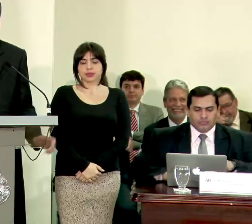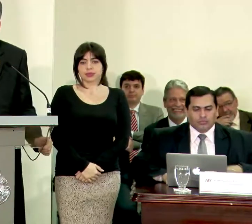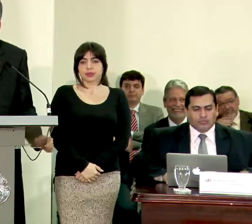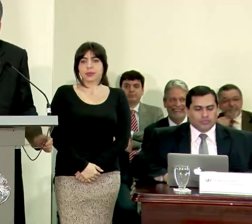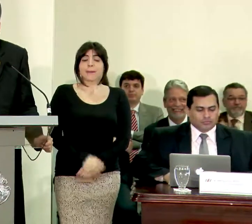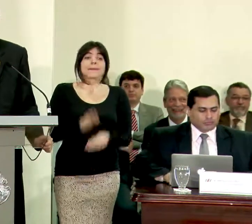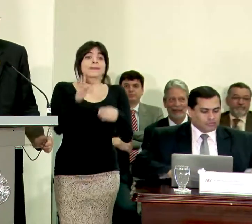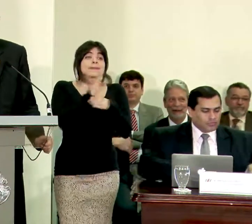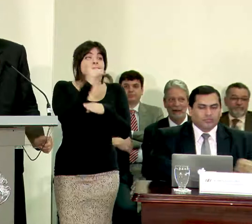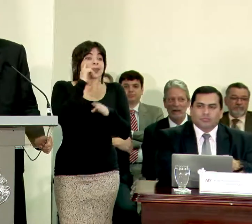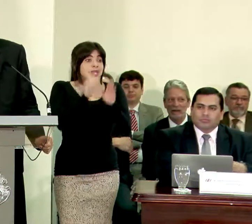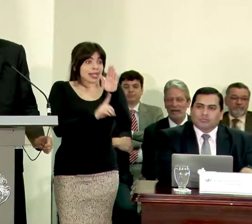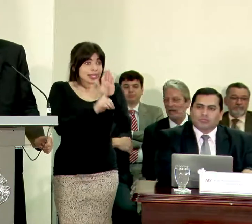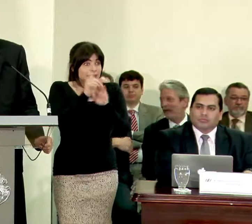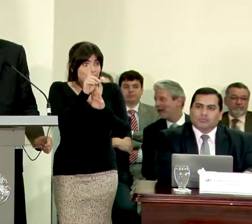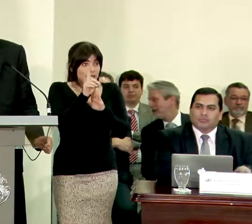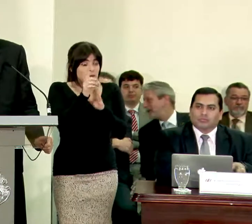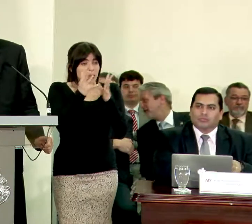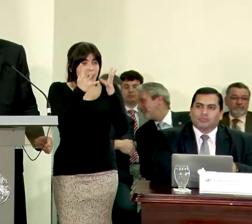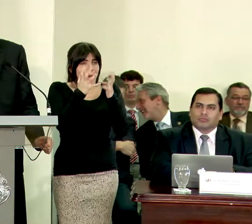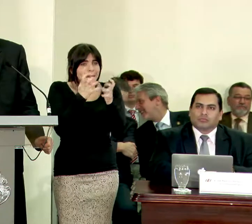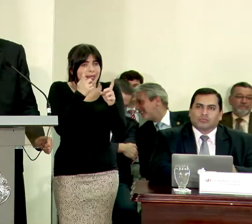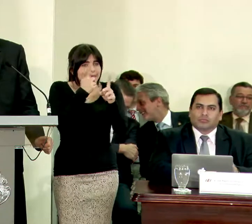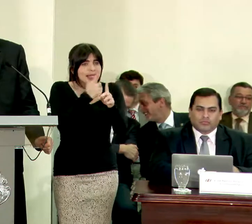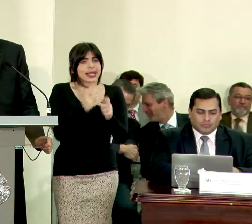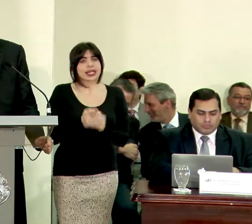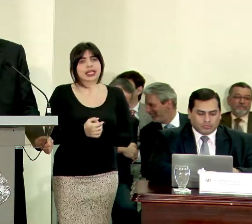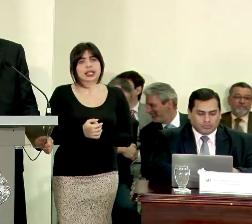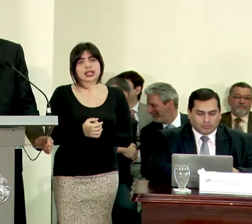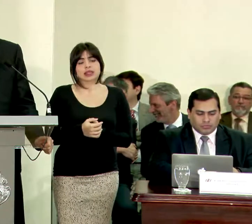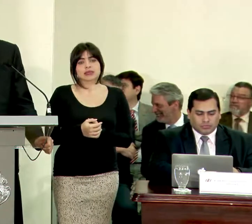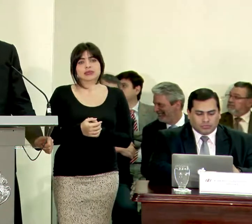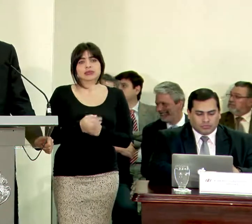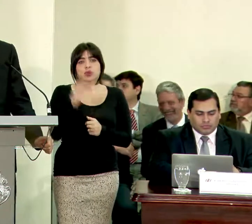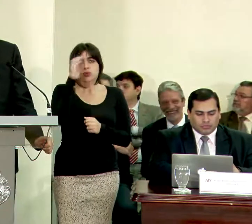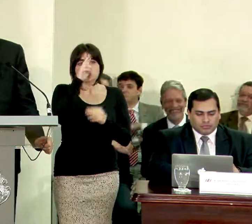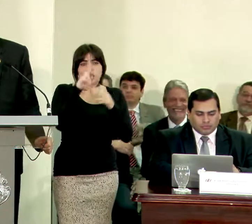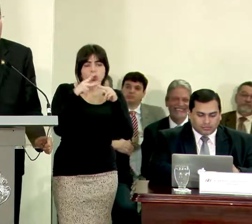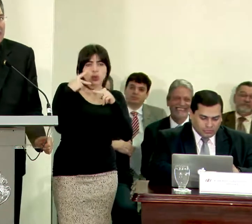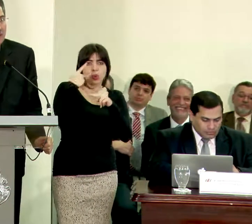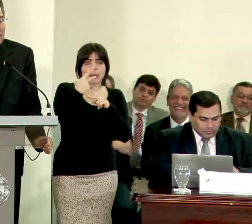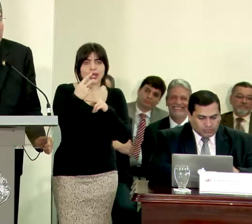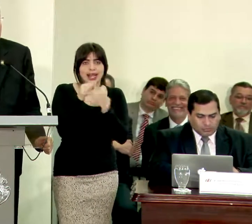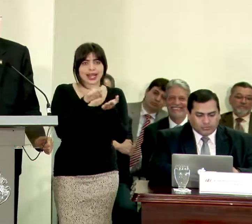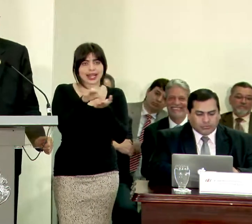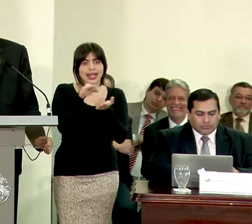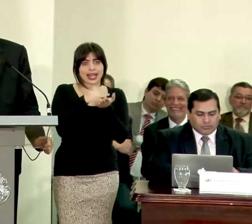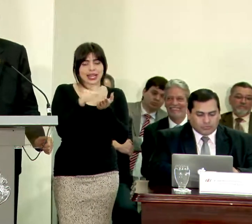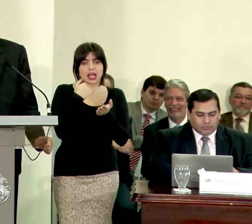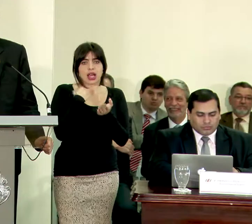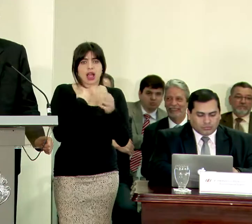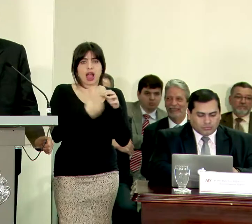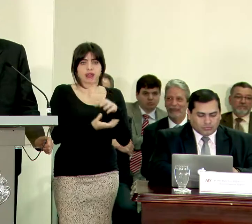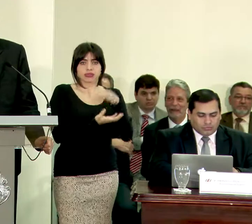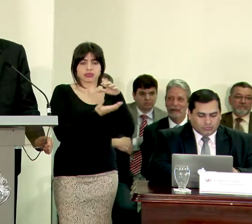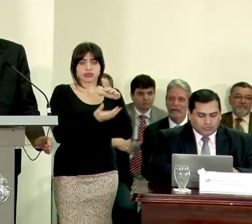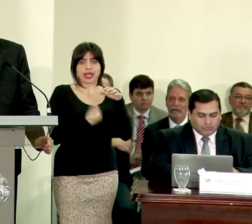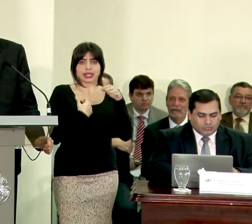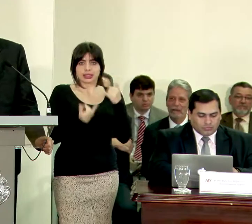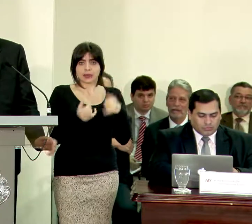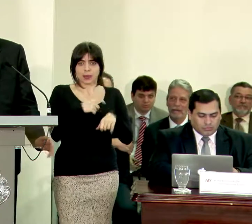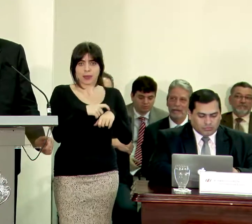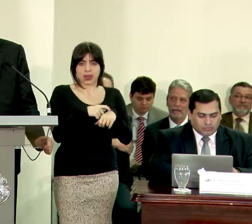En Banca para el Desarrollo se pretende prácticamente duplicar la cartera de crédito que tenemos en este